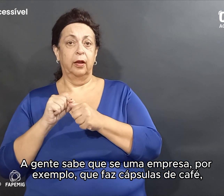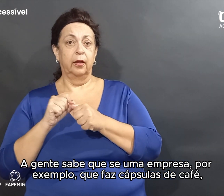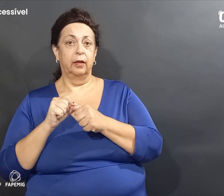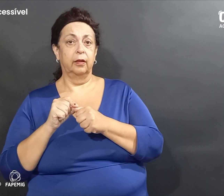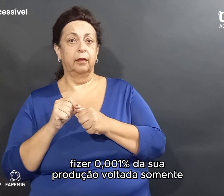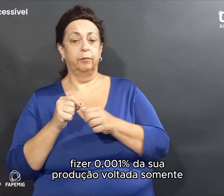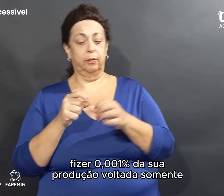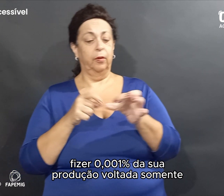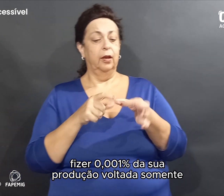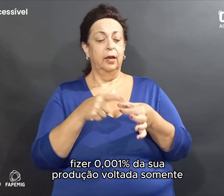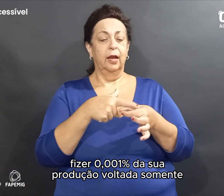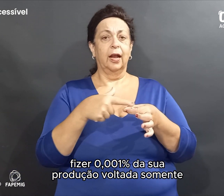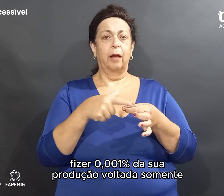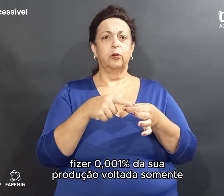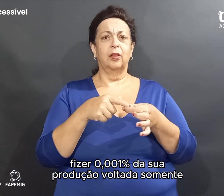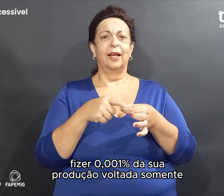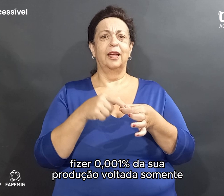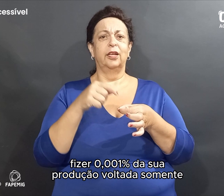de café, fazer